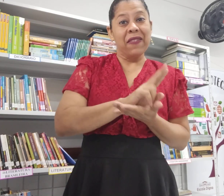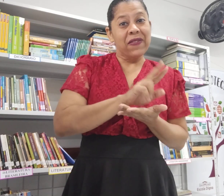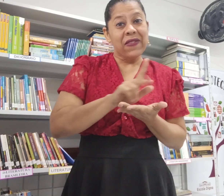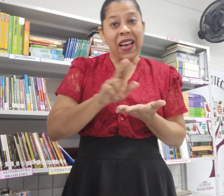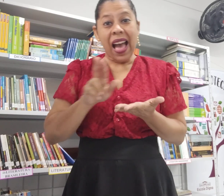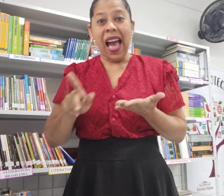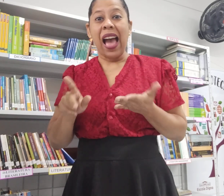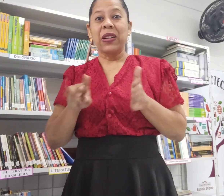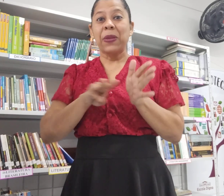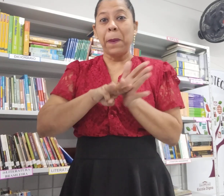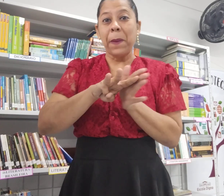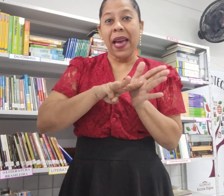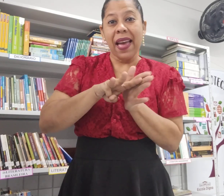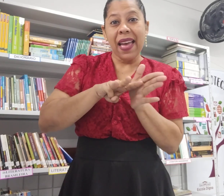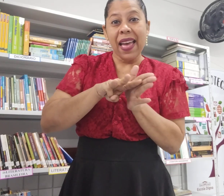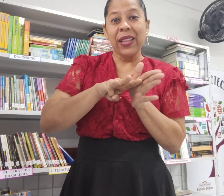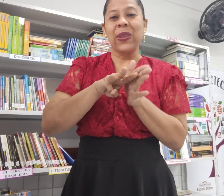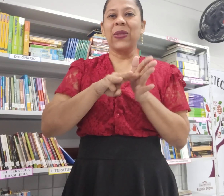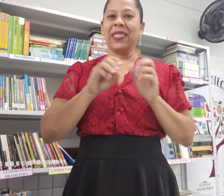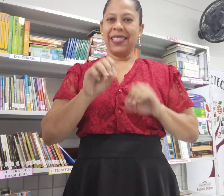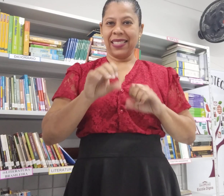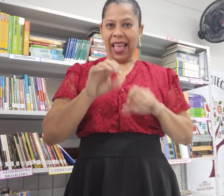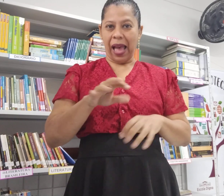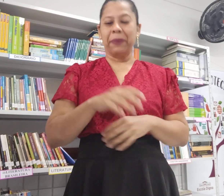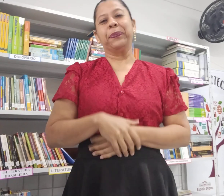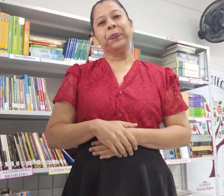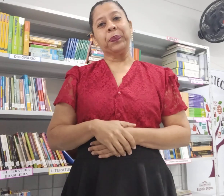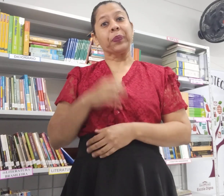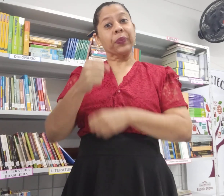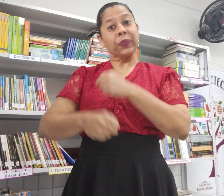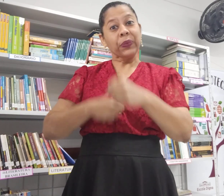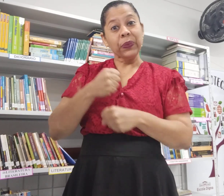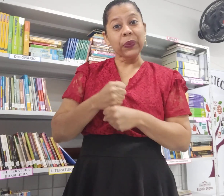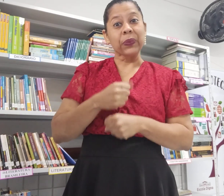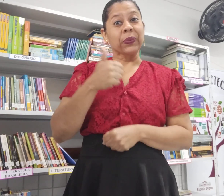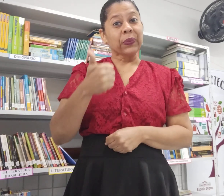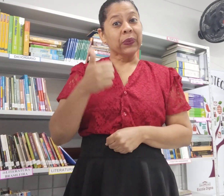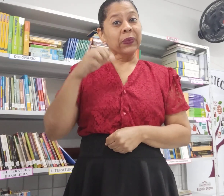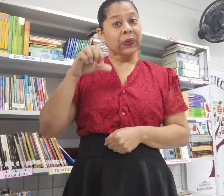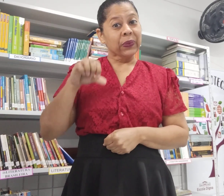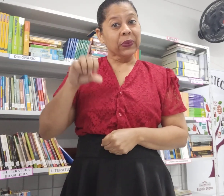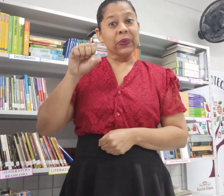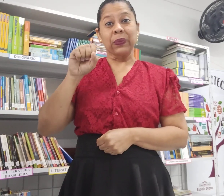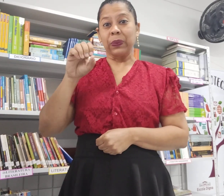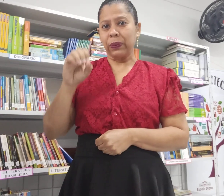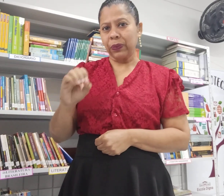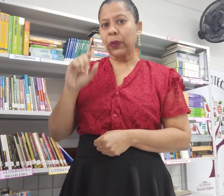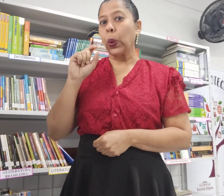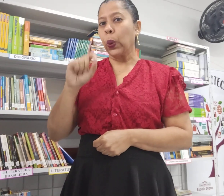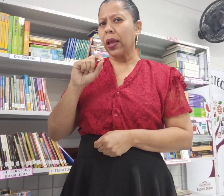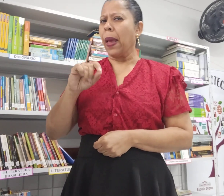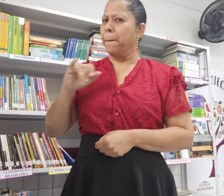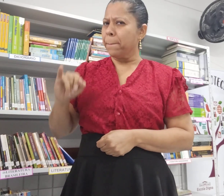No ano de 1880, foi o clímax da história na educação de surdos,